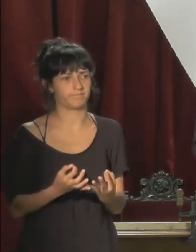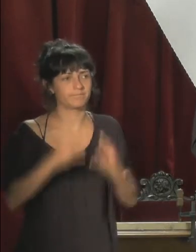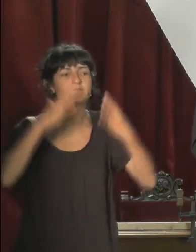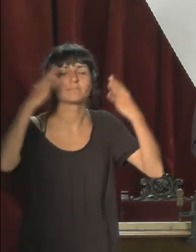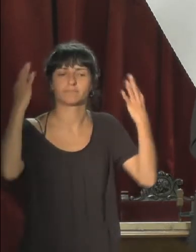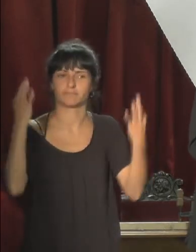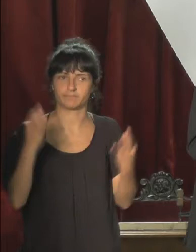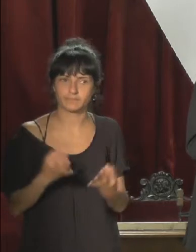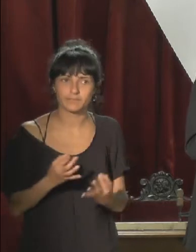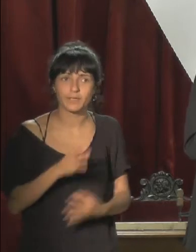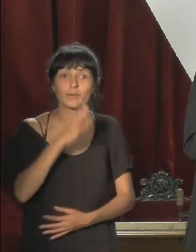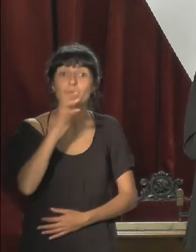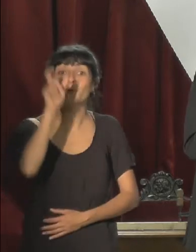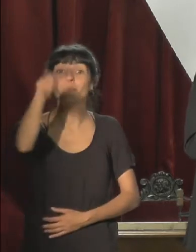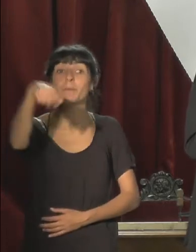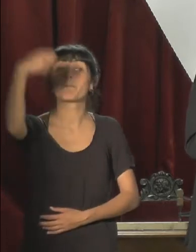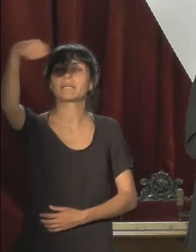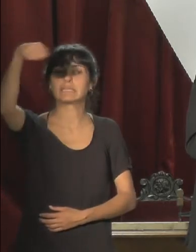Recortou Feijóo